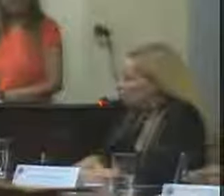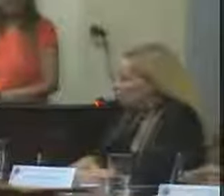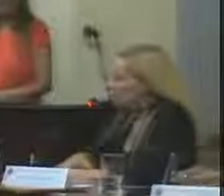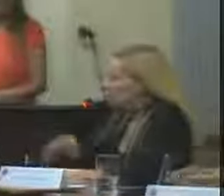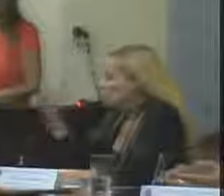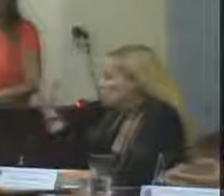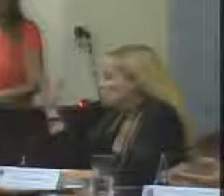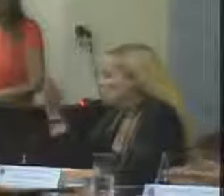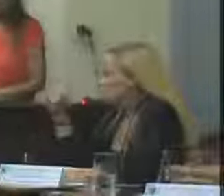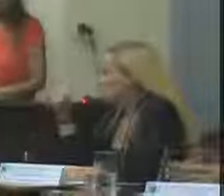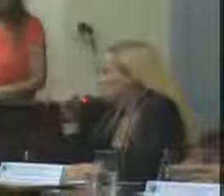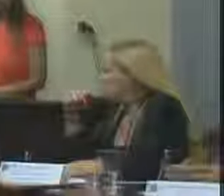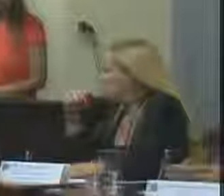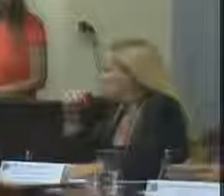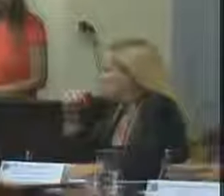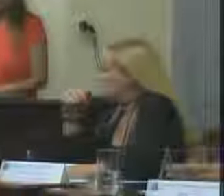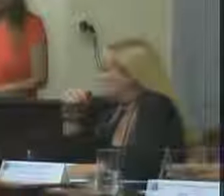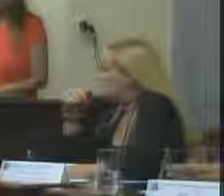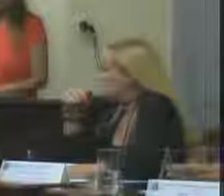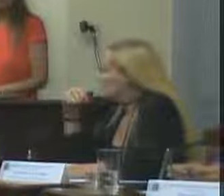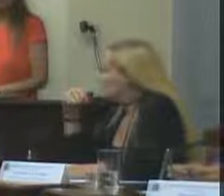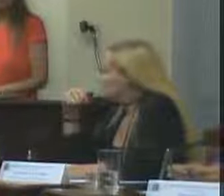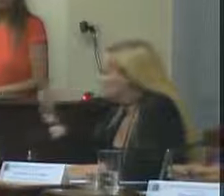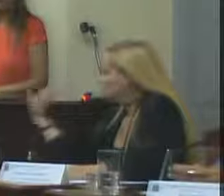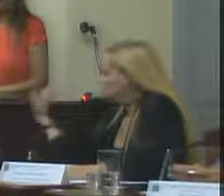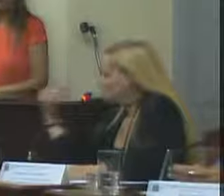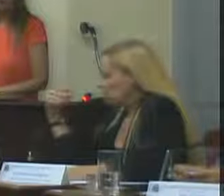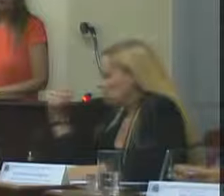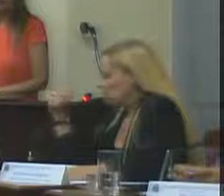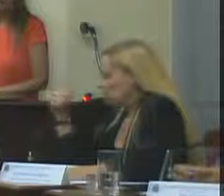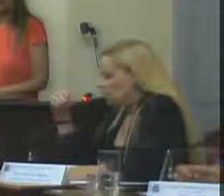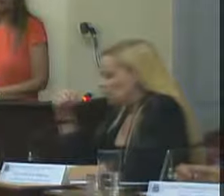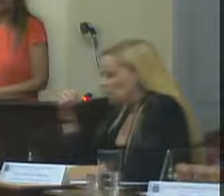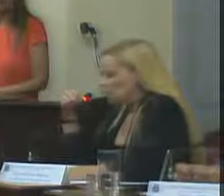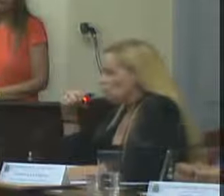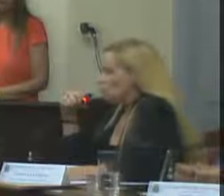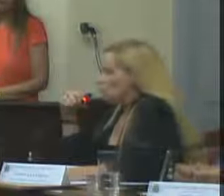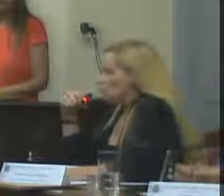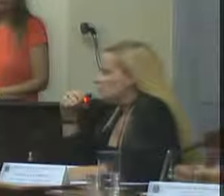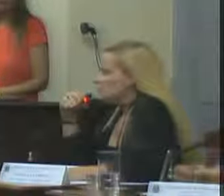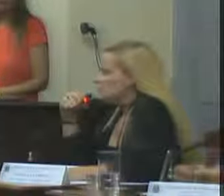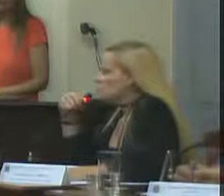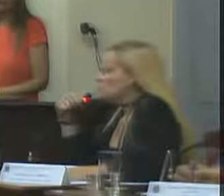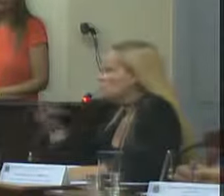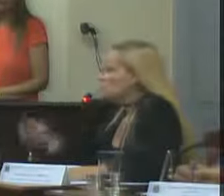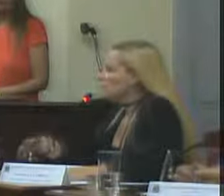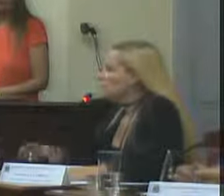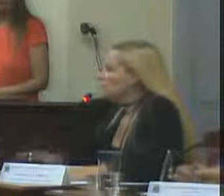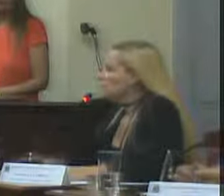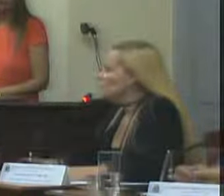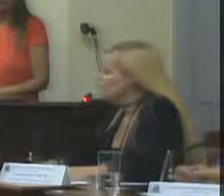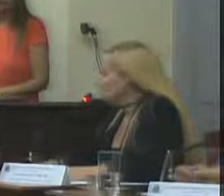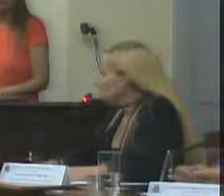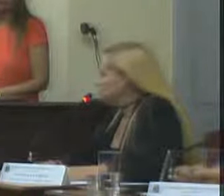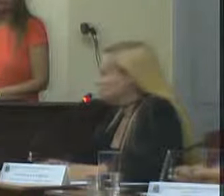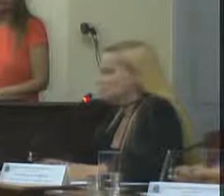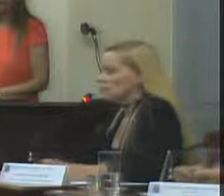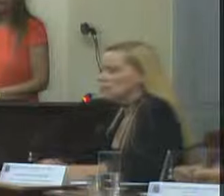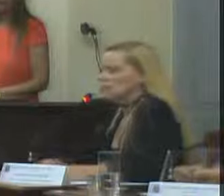assim, justificar não precisa, porque na convocação já está justificado o